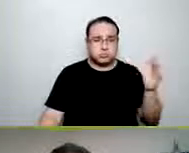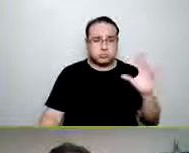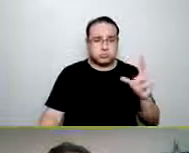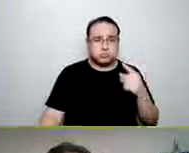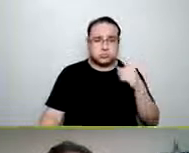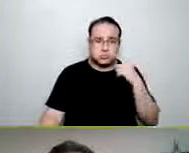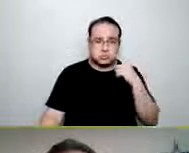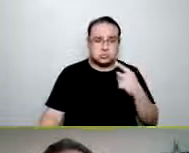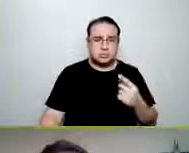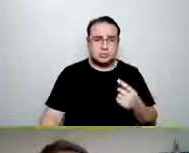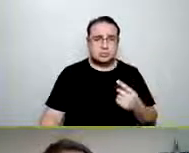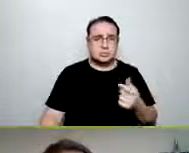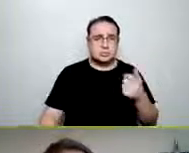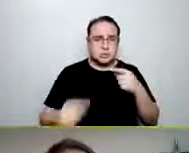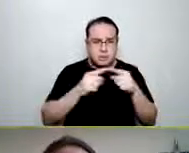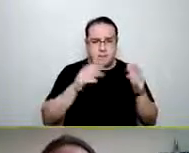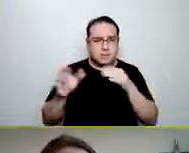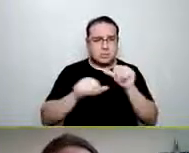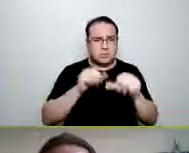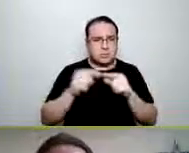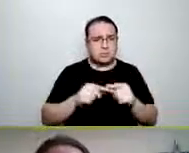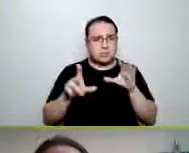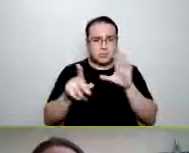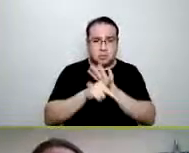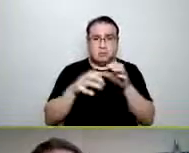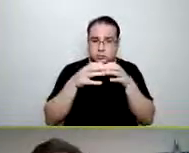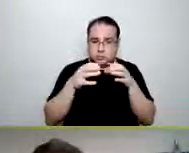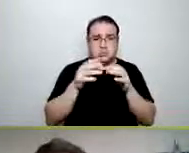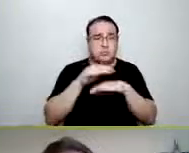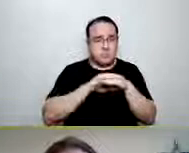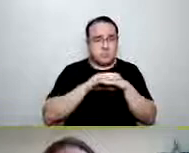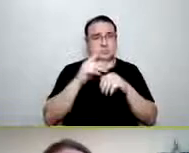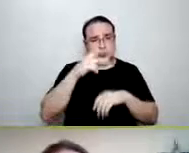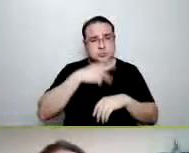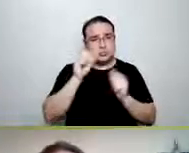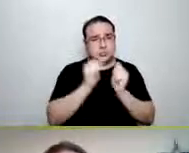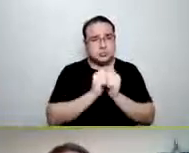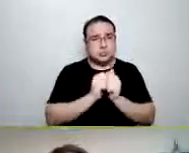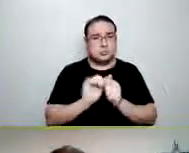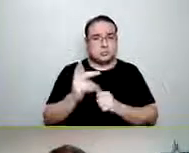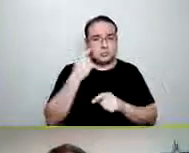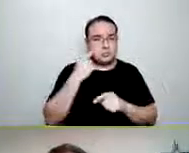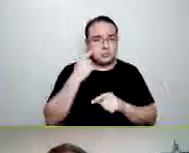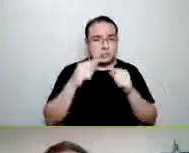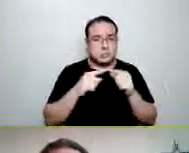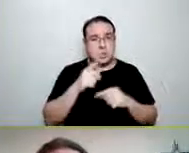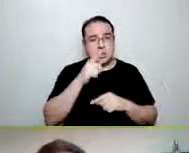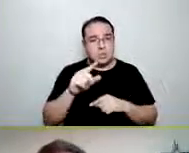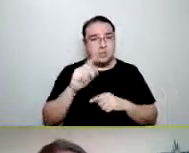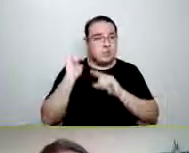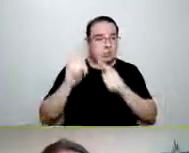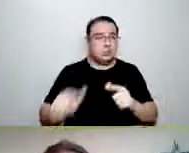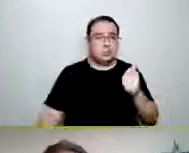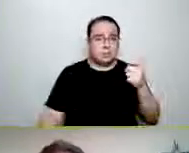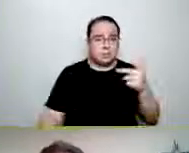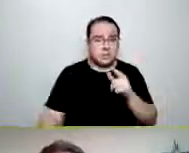crianças, porque crianças passam muito tempo falando entre si também, né? Se isso acontece não mais na língua tradicional, mas